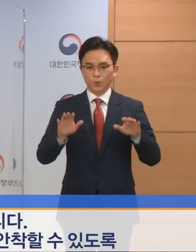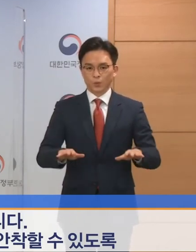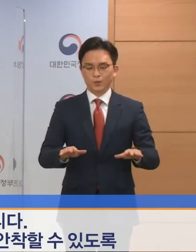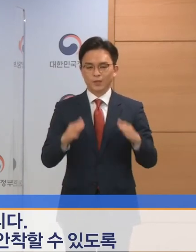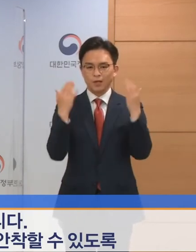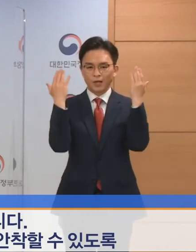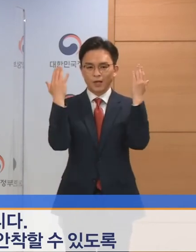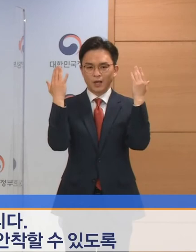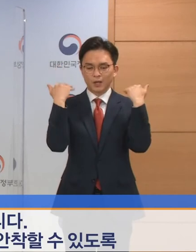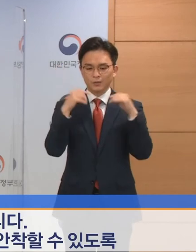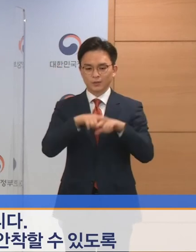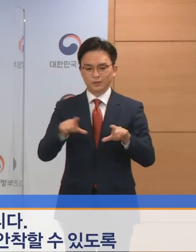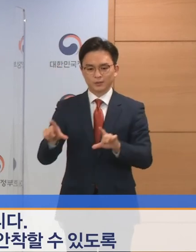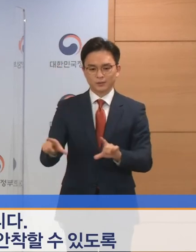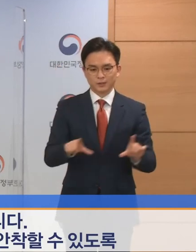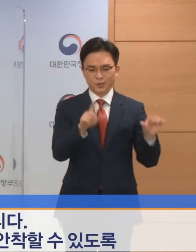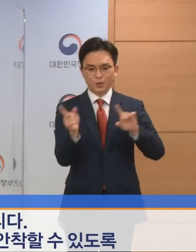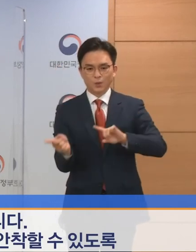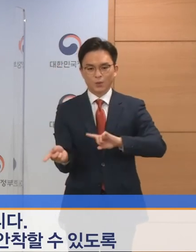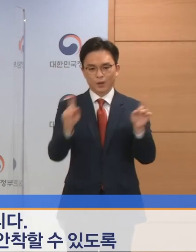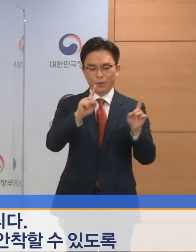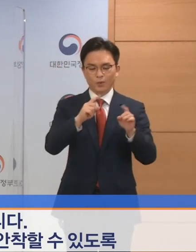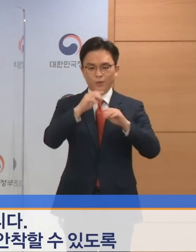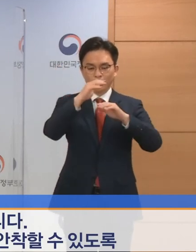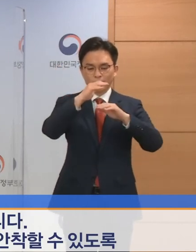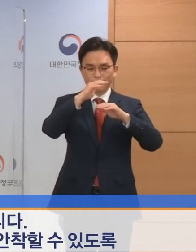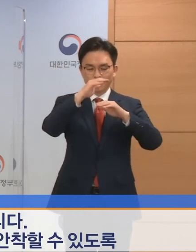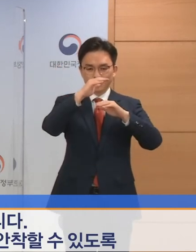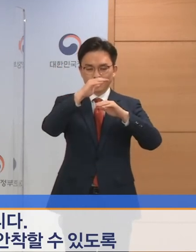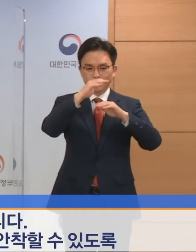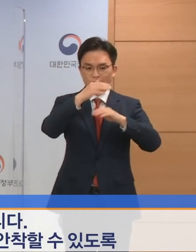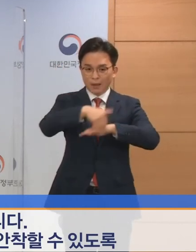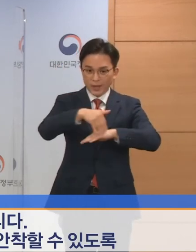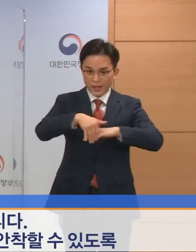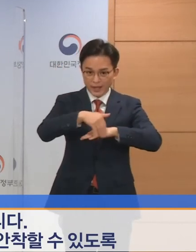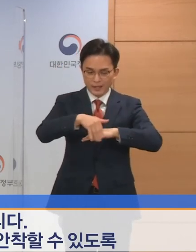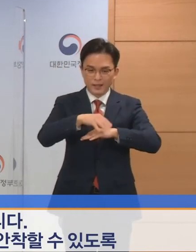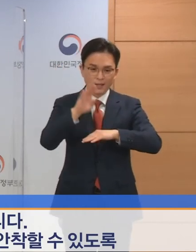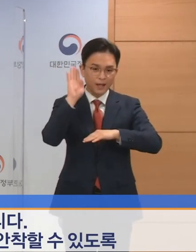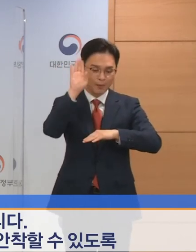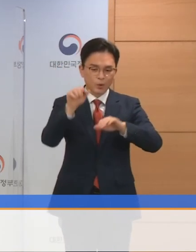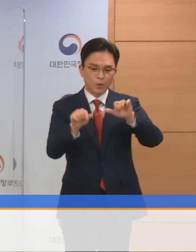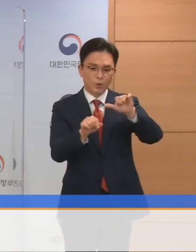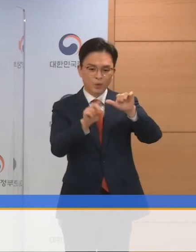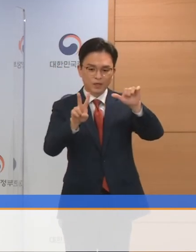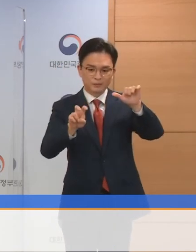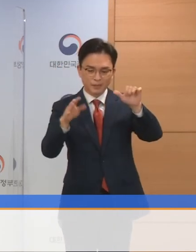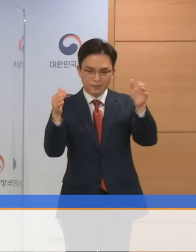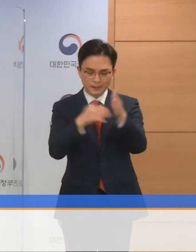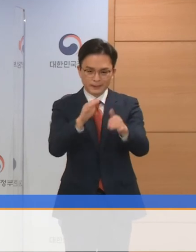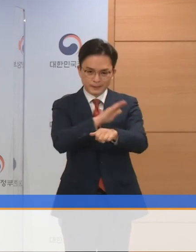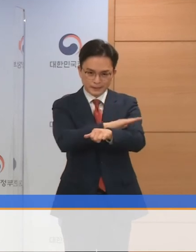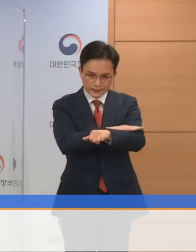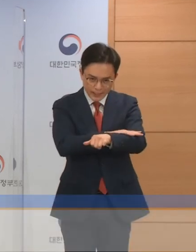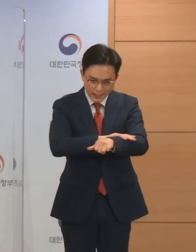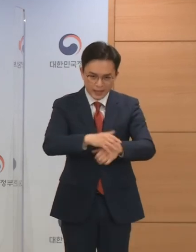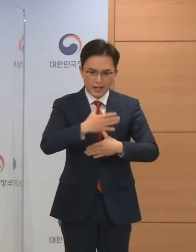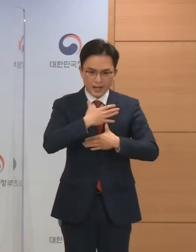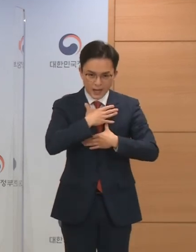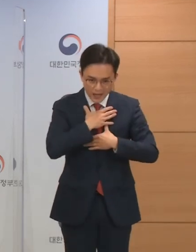학교에 일상 회복 추진 방안 이 현장에 잘 안착할 수 있도록 마지막까지 최선을